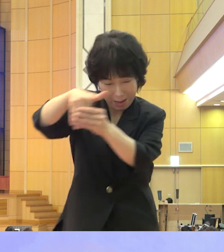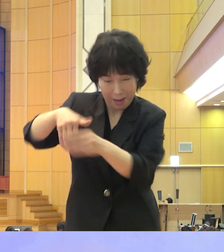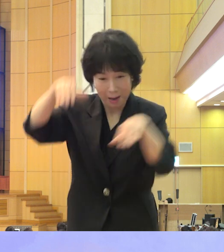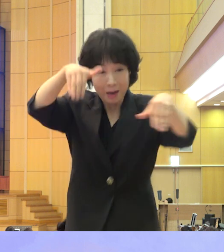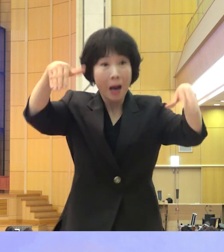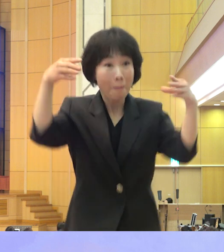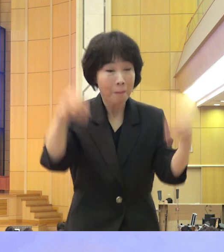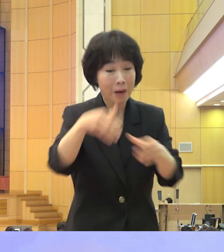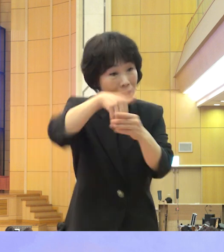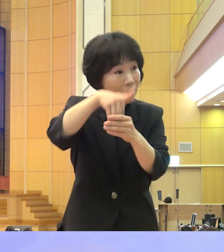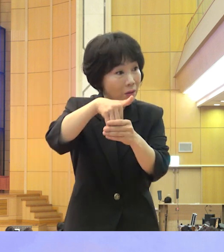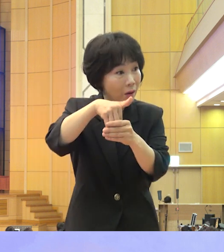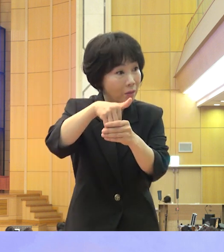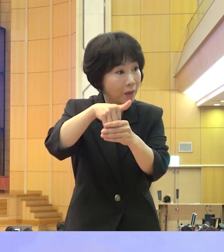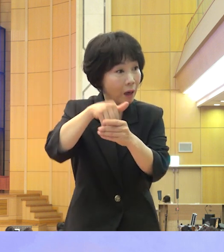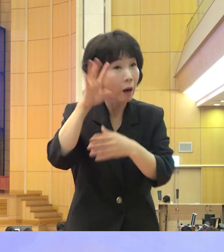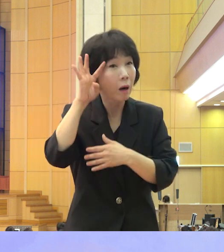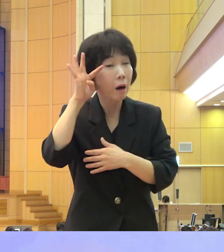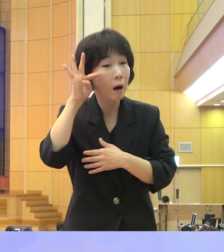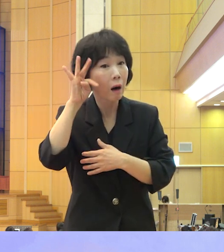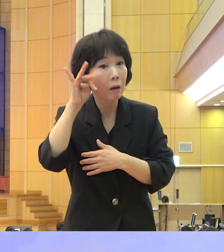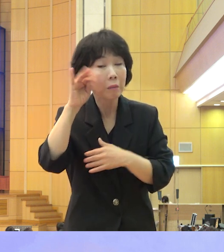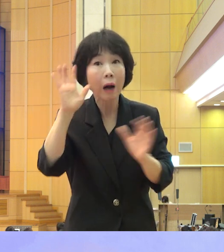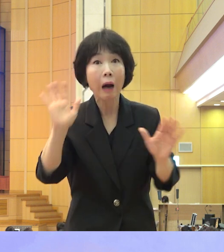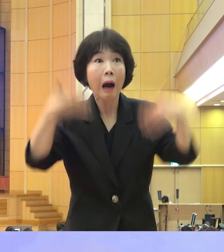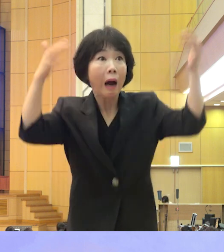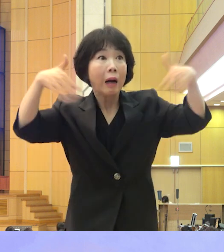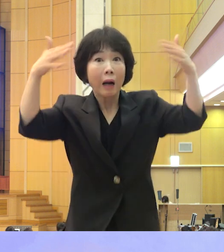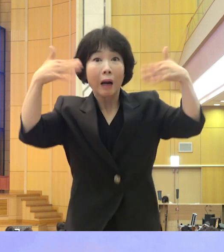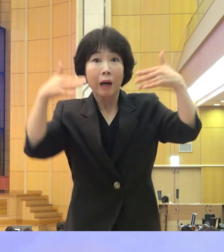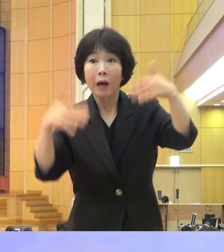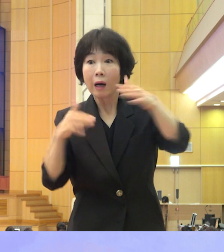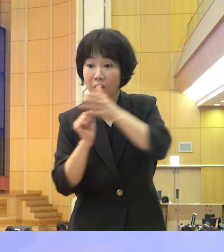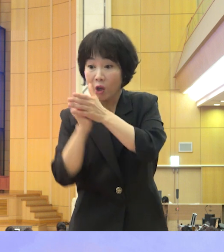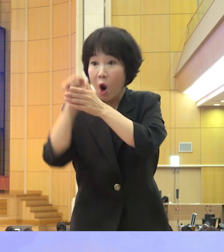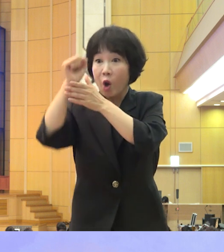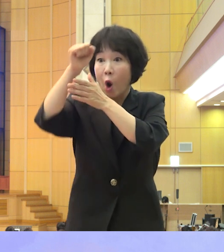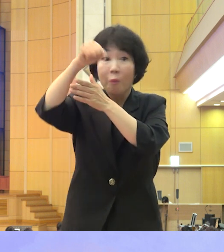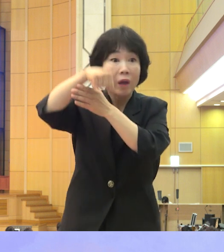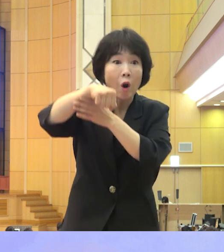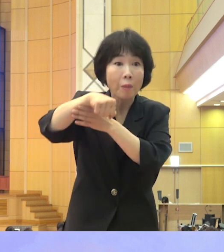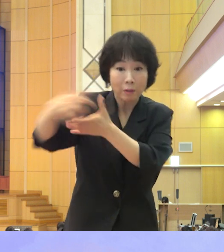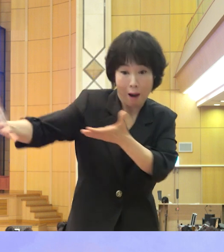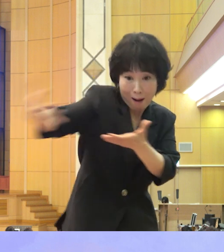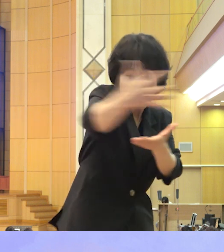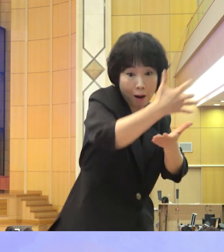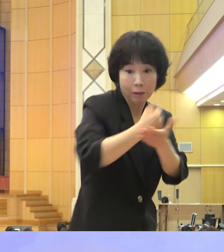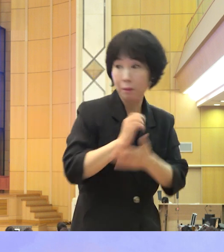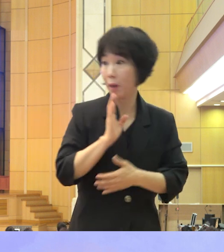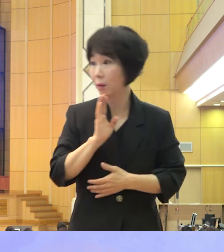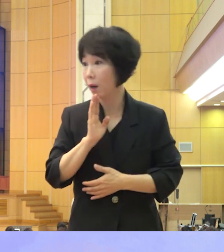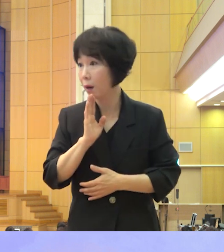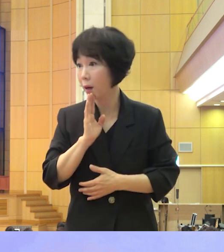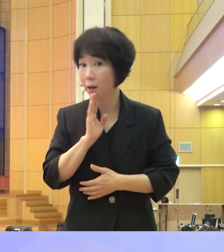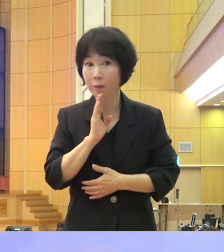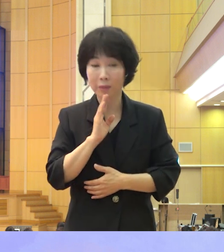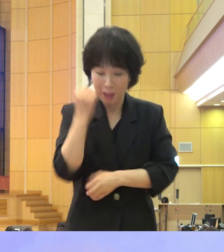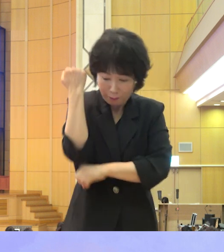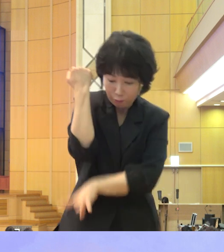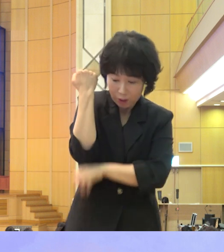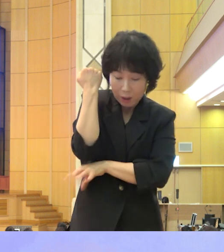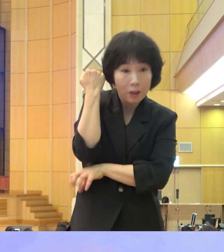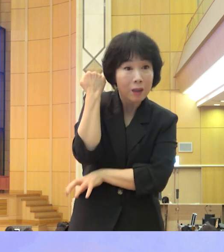다 말라 죽습니다. 남는 건 열매입니다. 그럼 뿌리채 다 말라